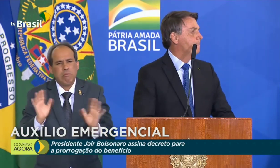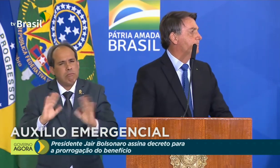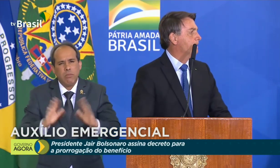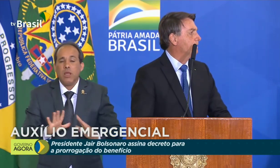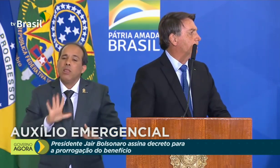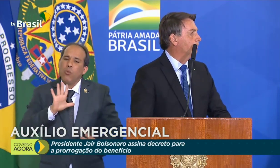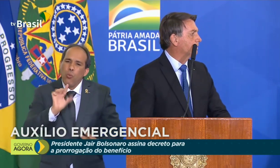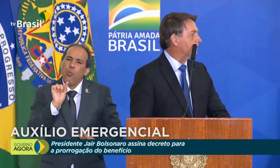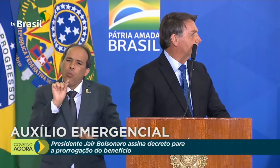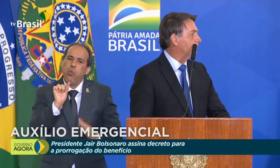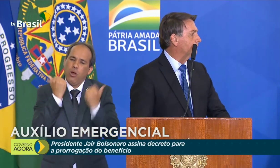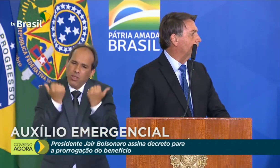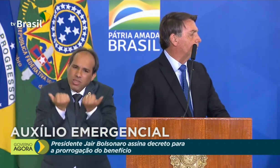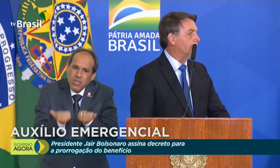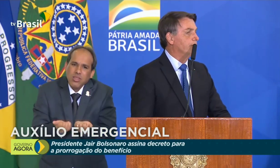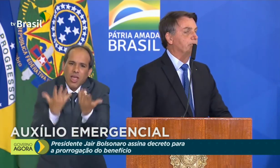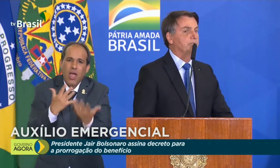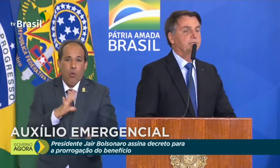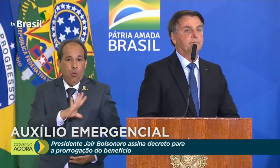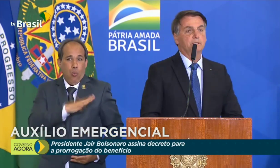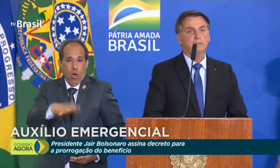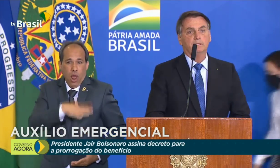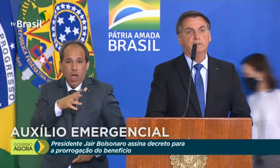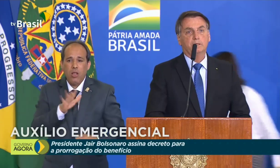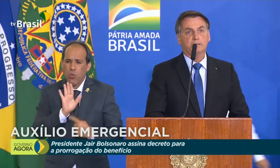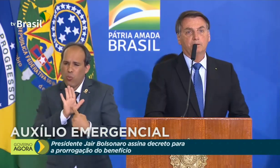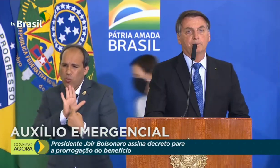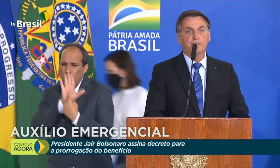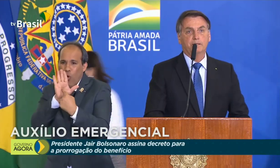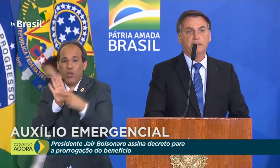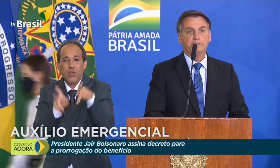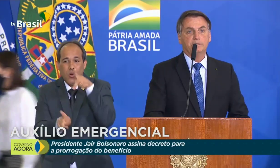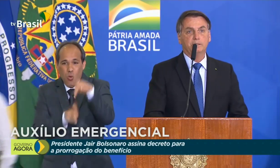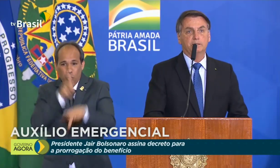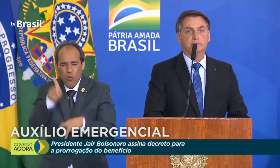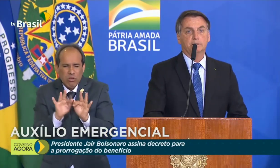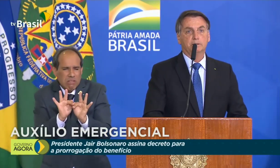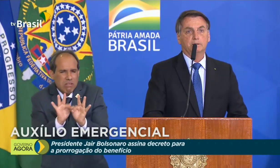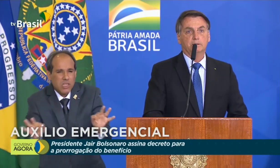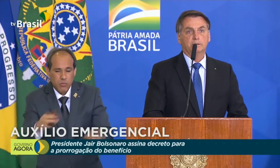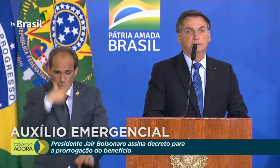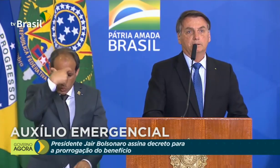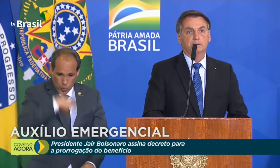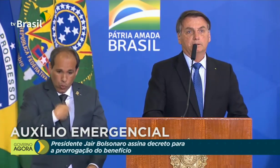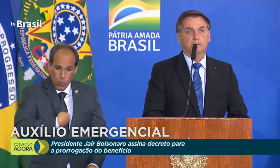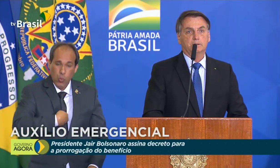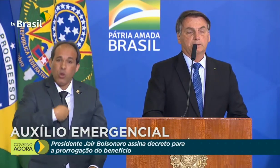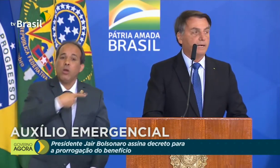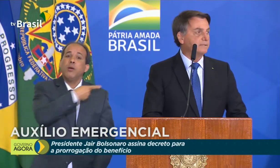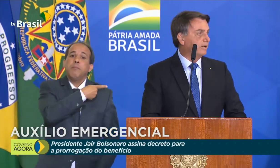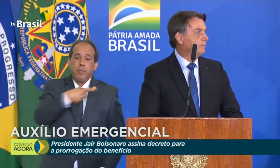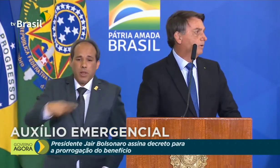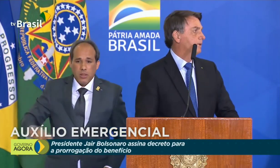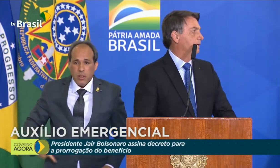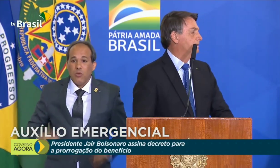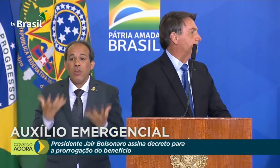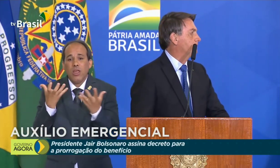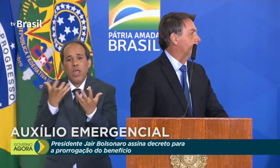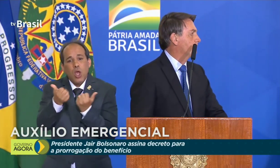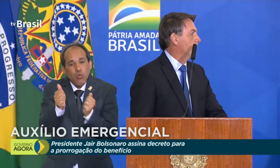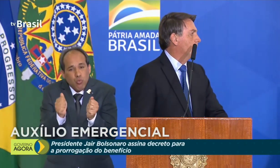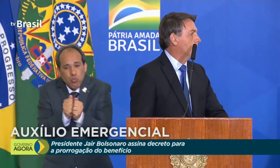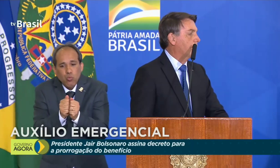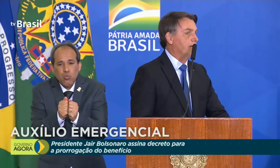coragem, mostrando ao povo humilde que tem um presidente que quer estar no meio